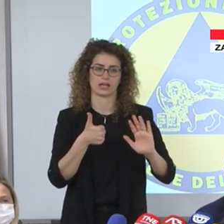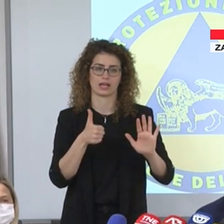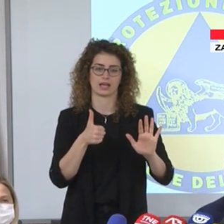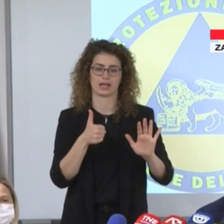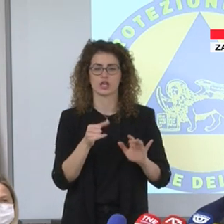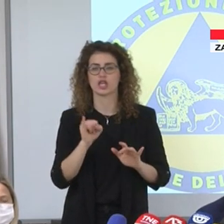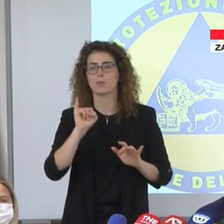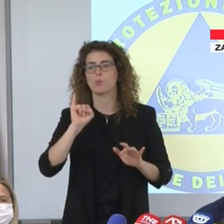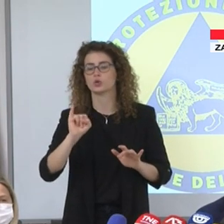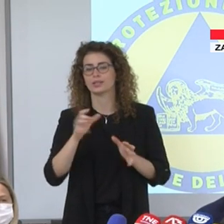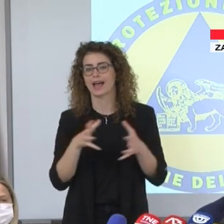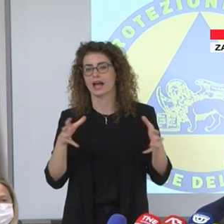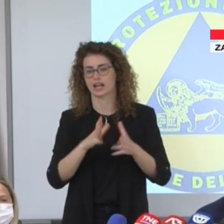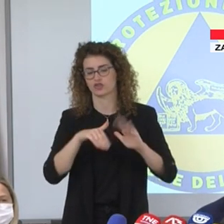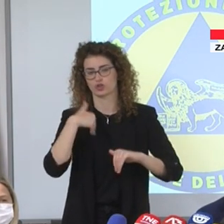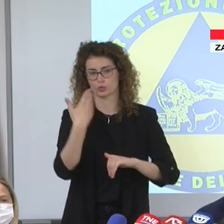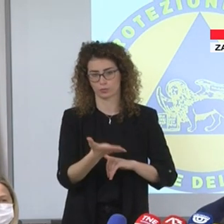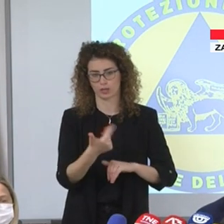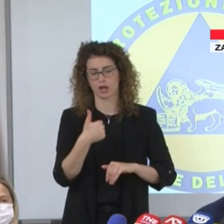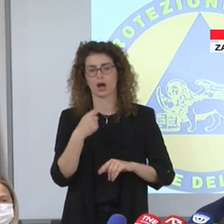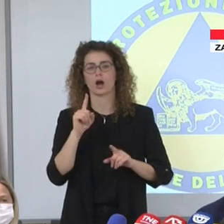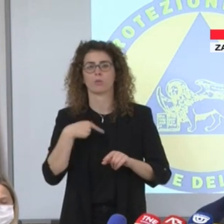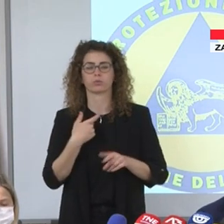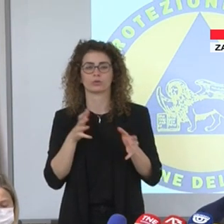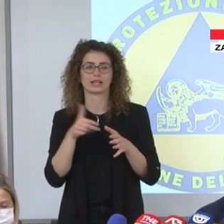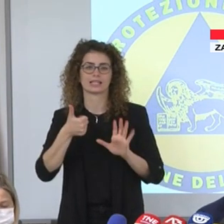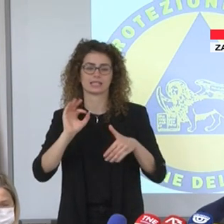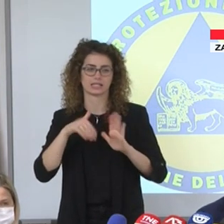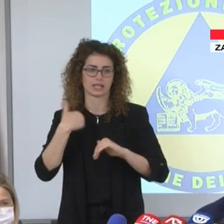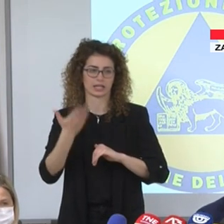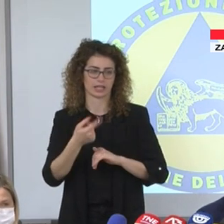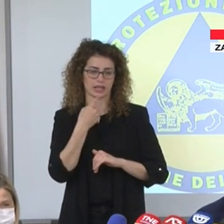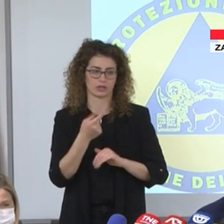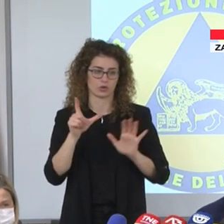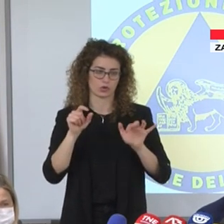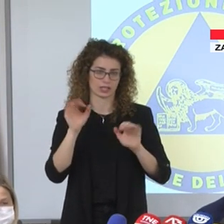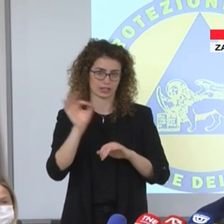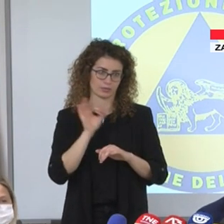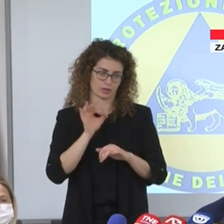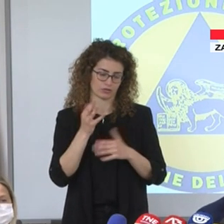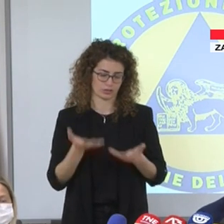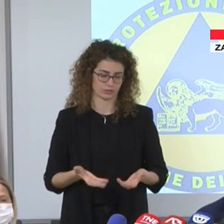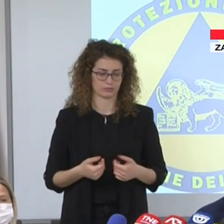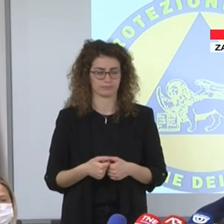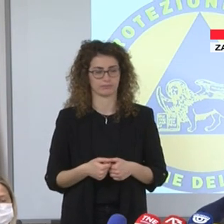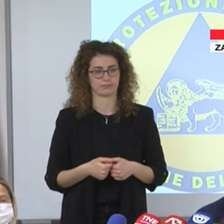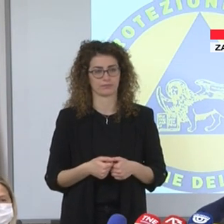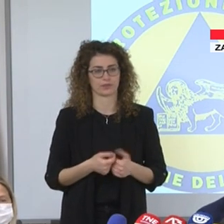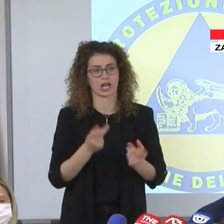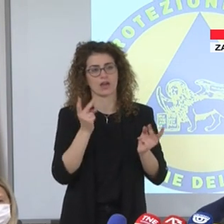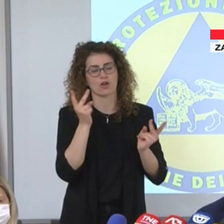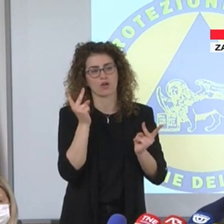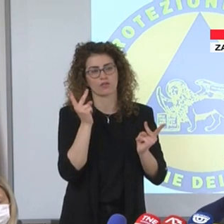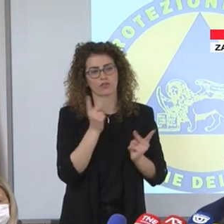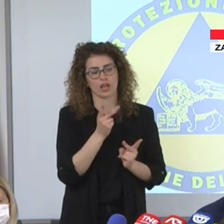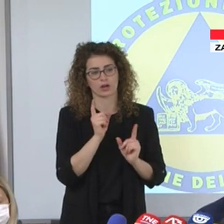considerata l'immunità di gregge, anche gli over 60 volendo, perché si è detto che siamo al 70%. Insomma, ecco. Ora, è vero che